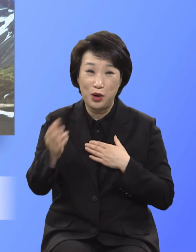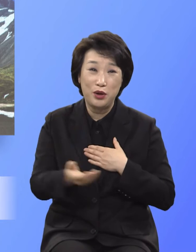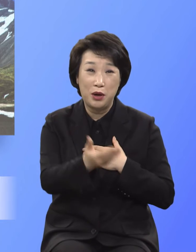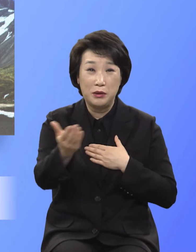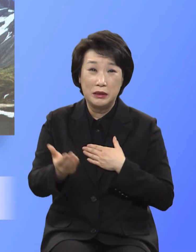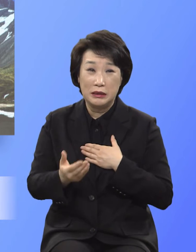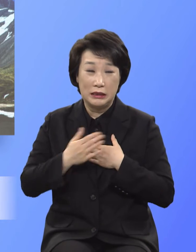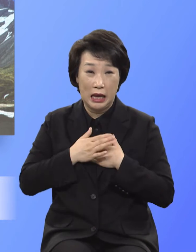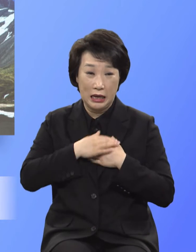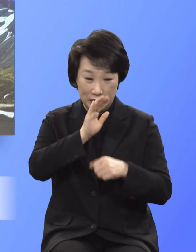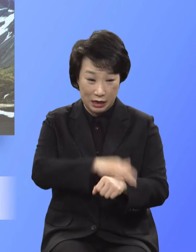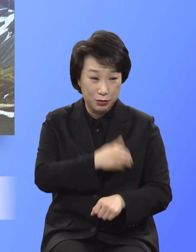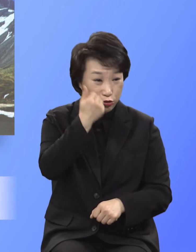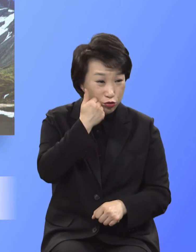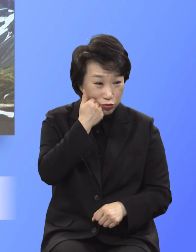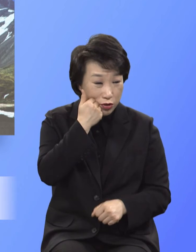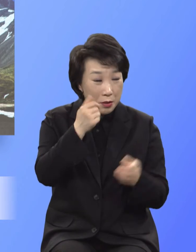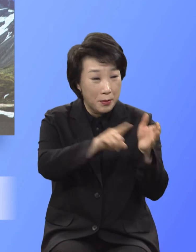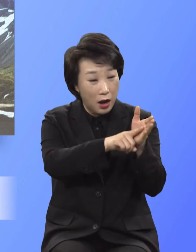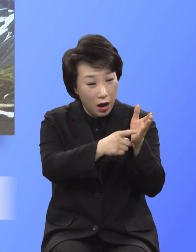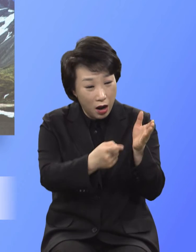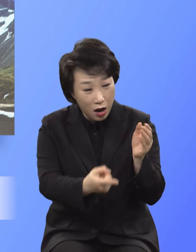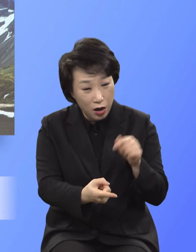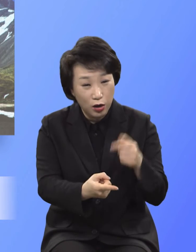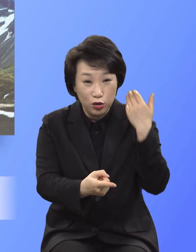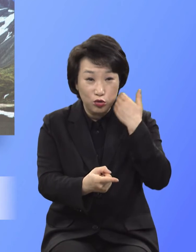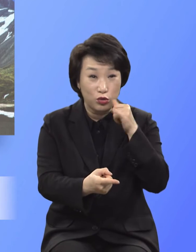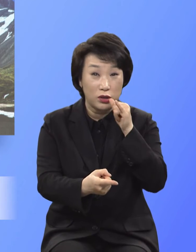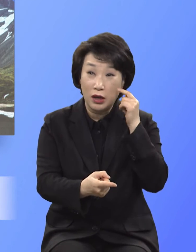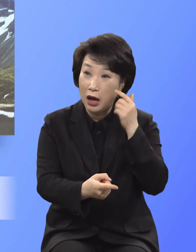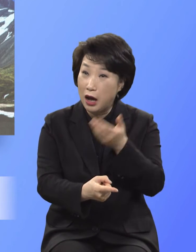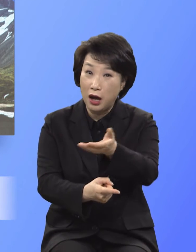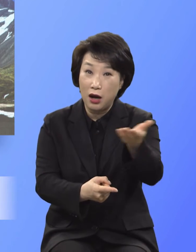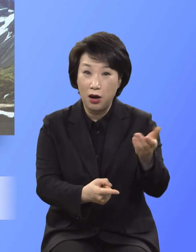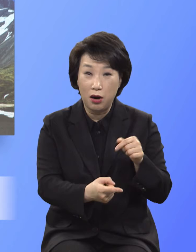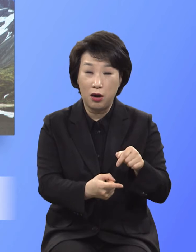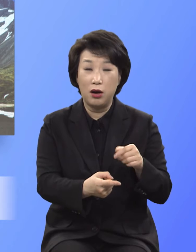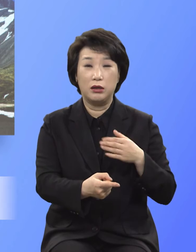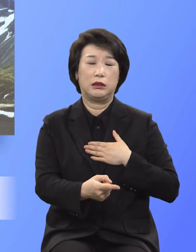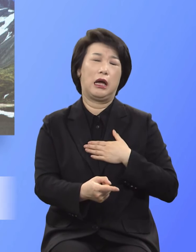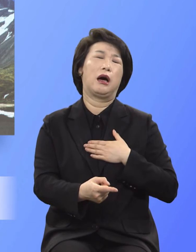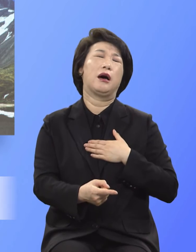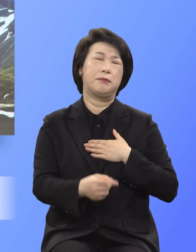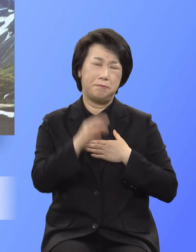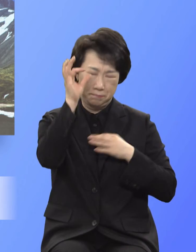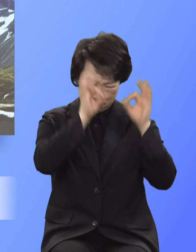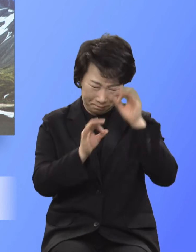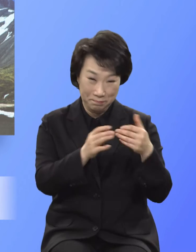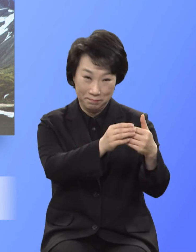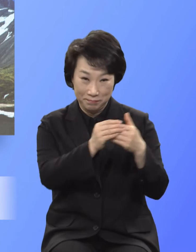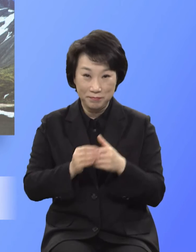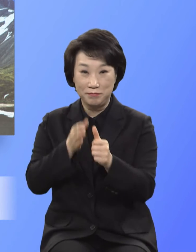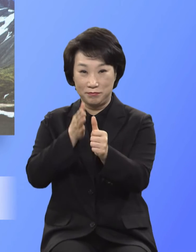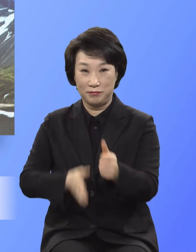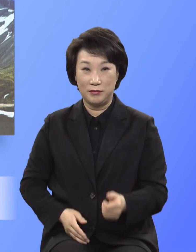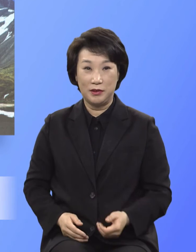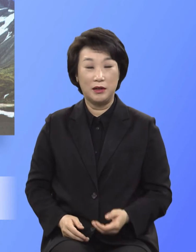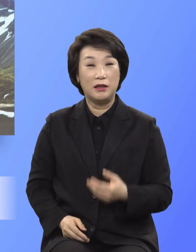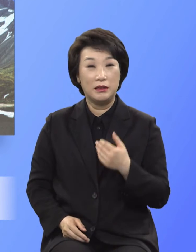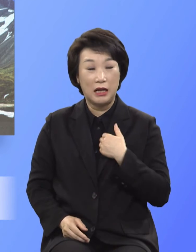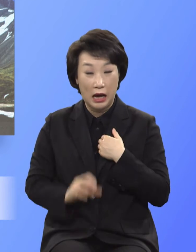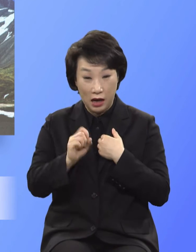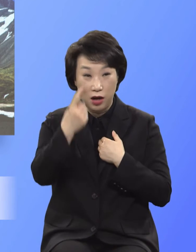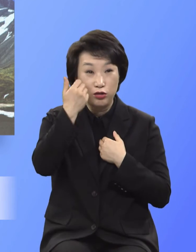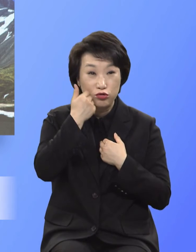나의 잘못으로 실족해서 잊어버린 영혼이 있습니까? 당신이 찾으십시오. 당신